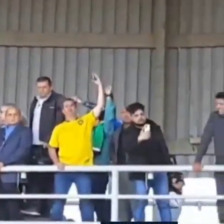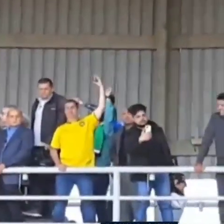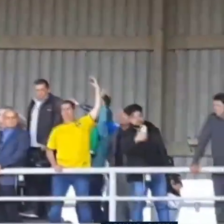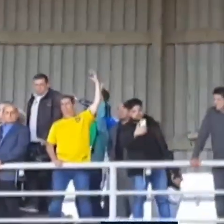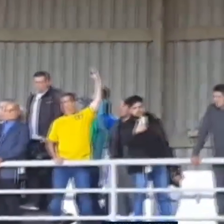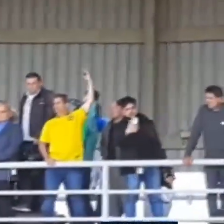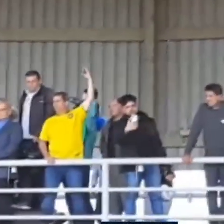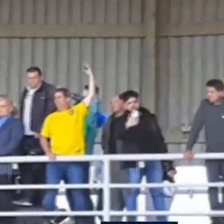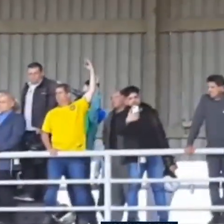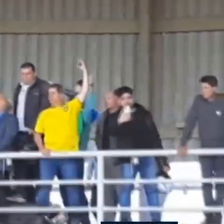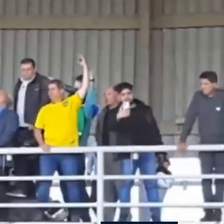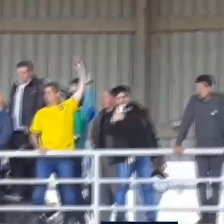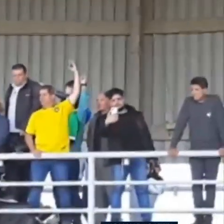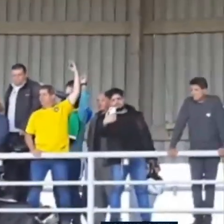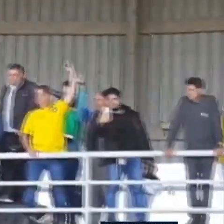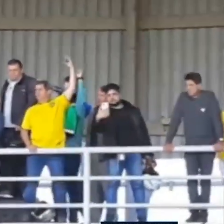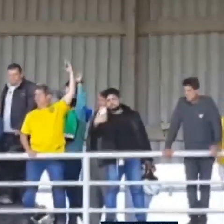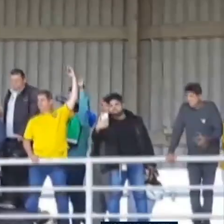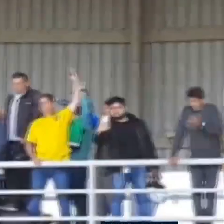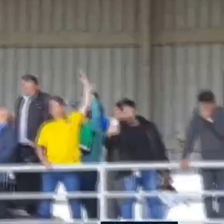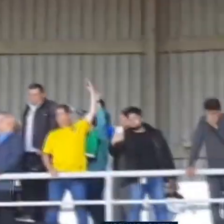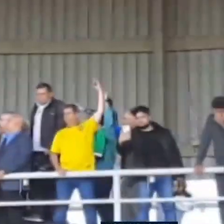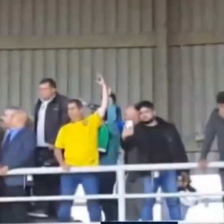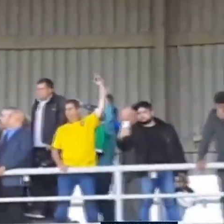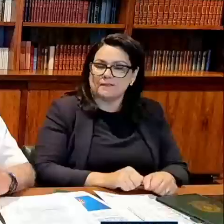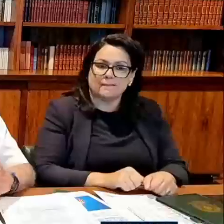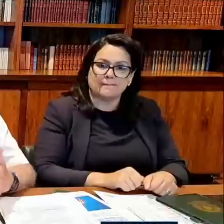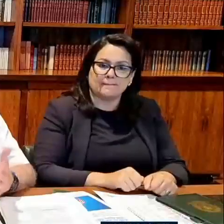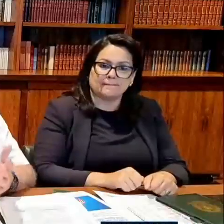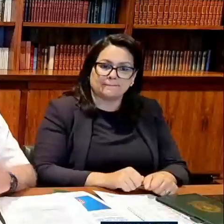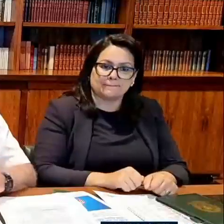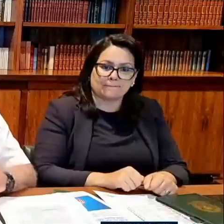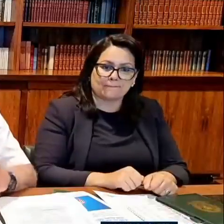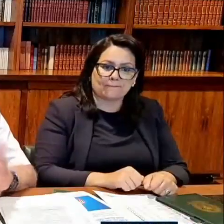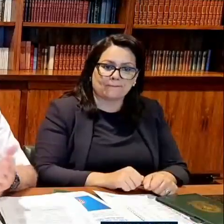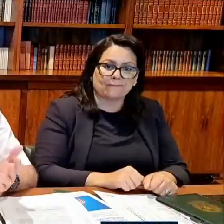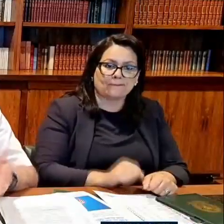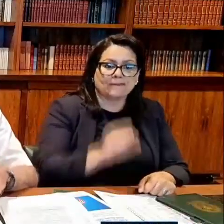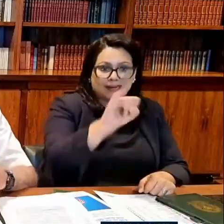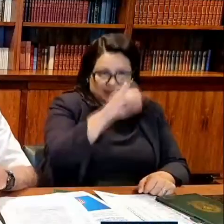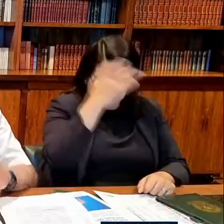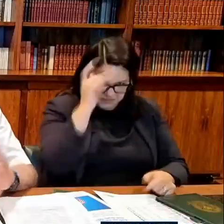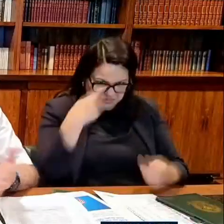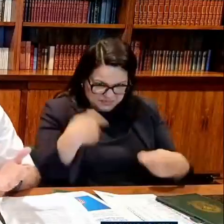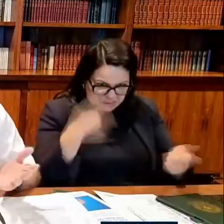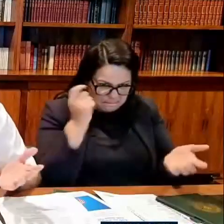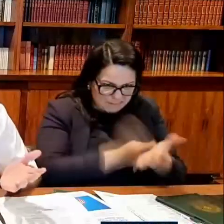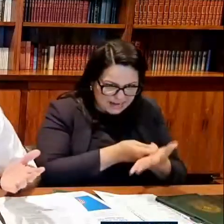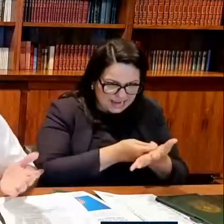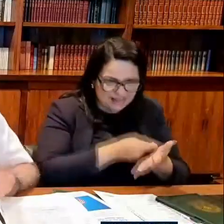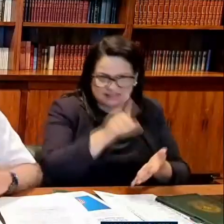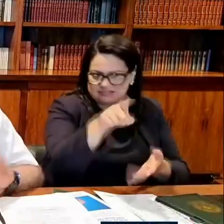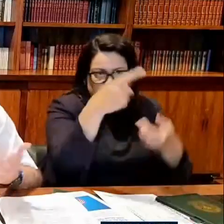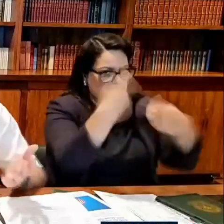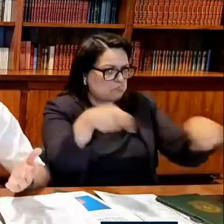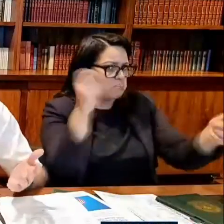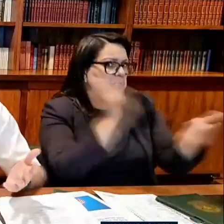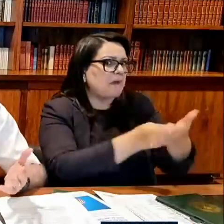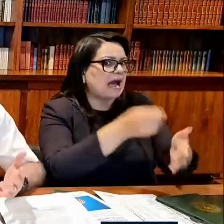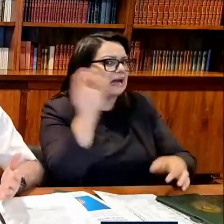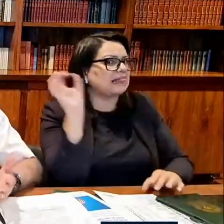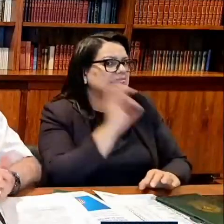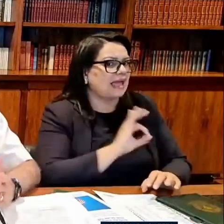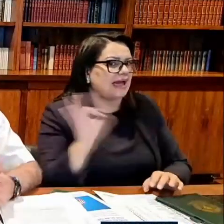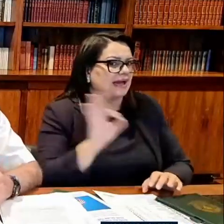que a nossa própria vida é a nossa liberdade. A menos de 6 meses das eleições e após ter um vídeo excluído